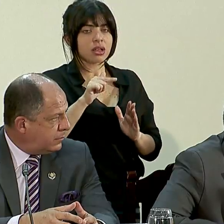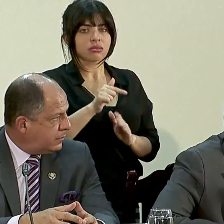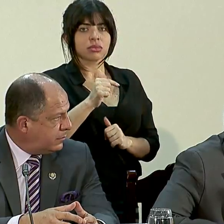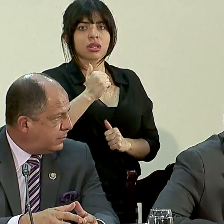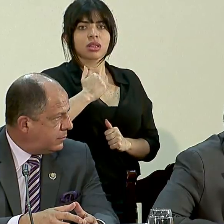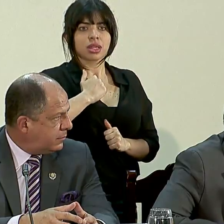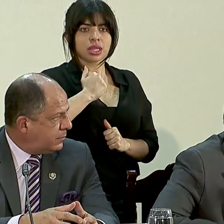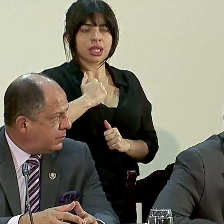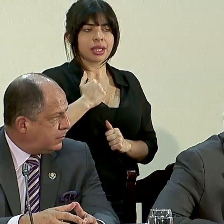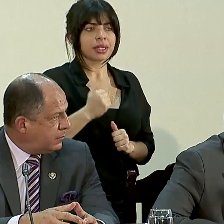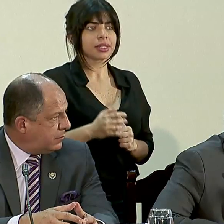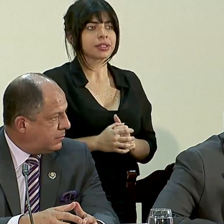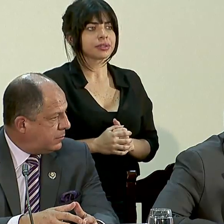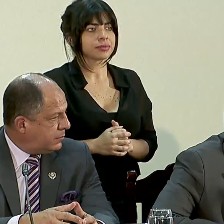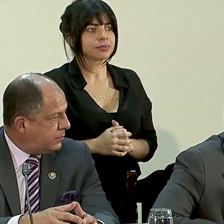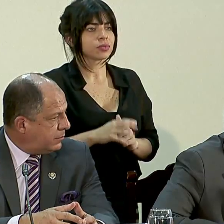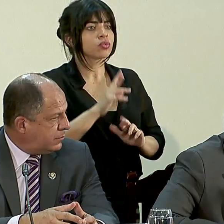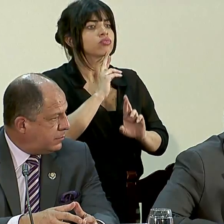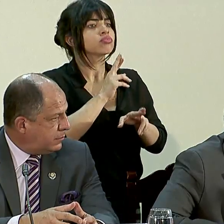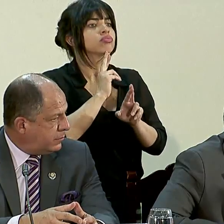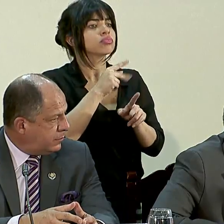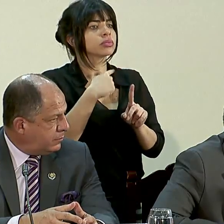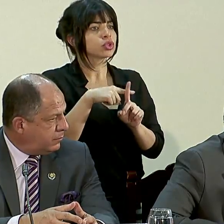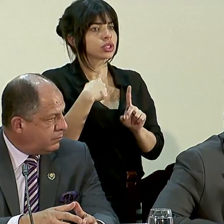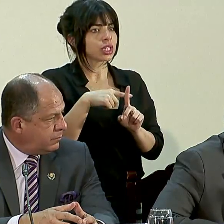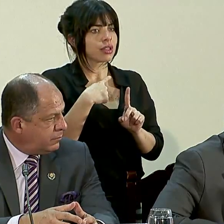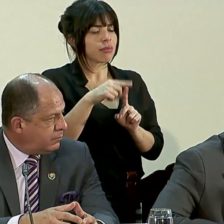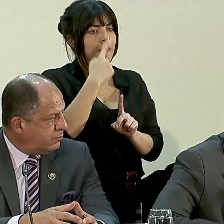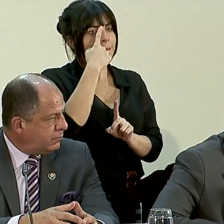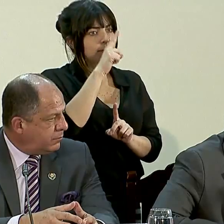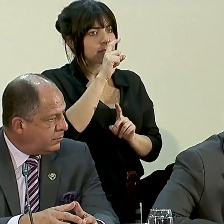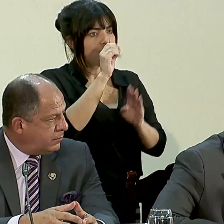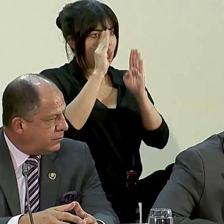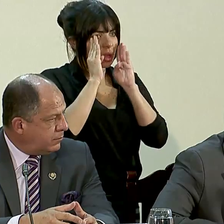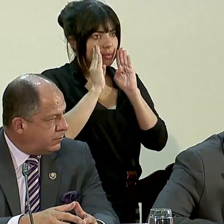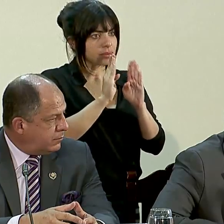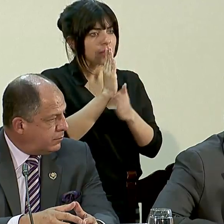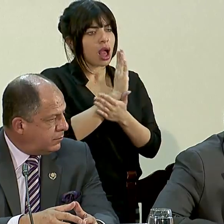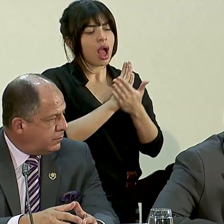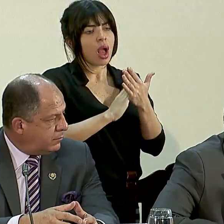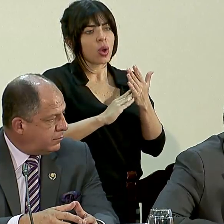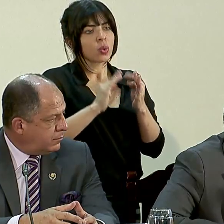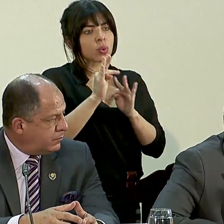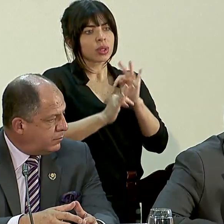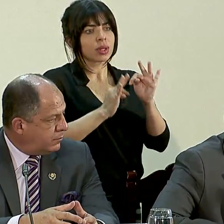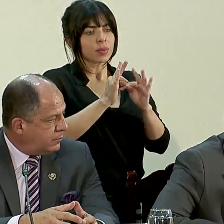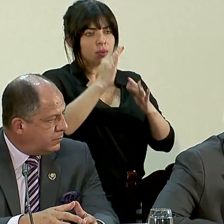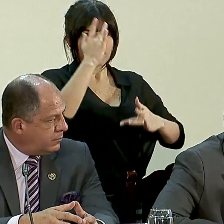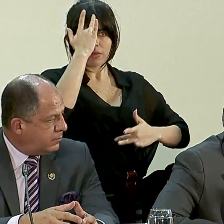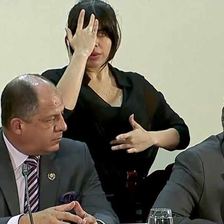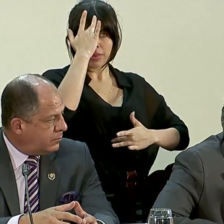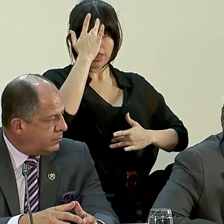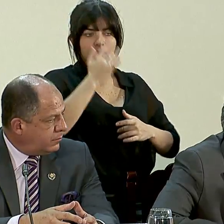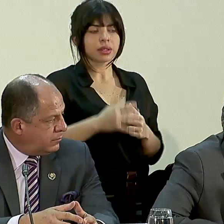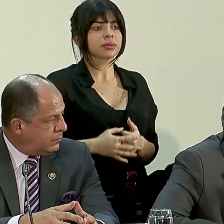tenido un efecto positivo para tratar algún grupo de